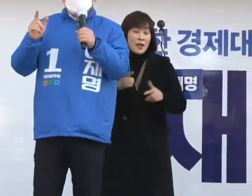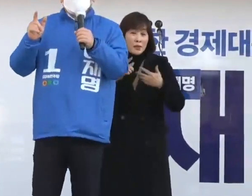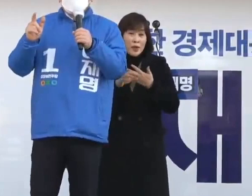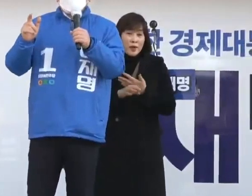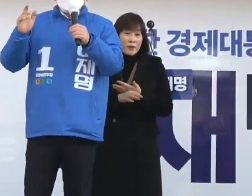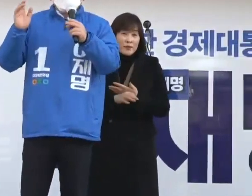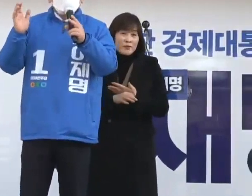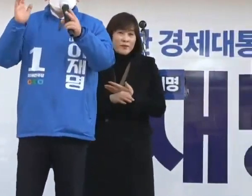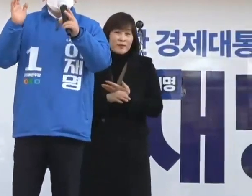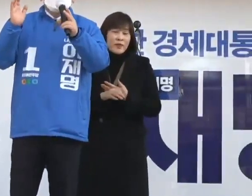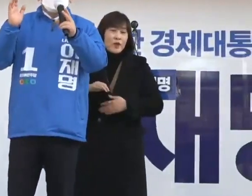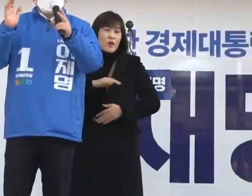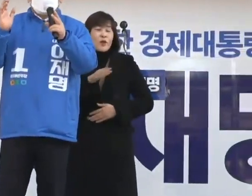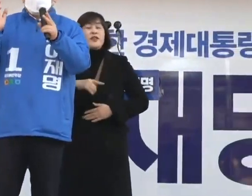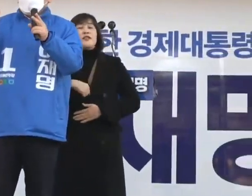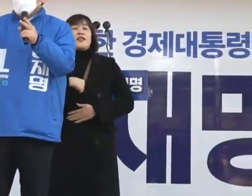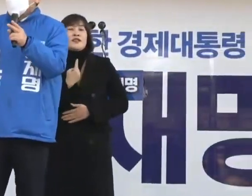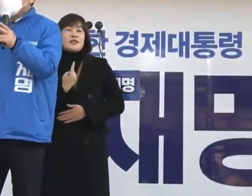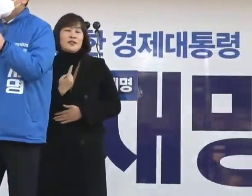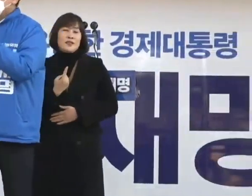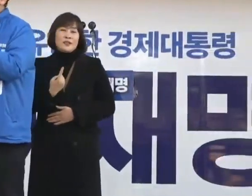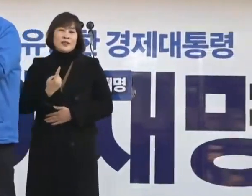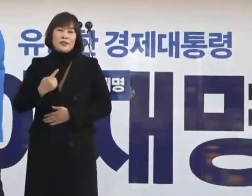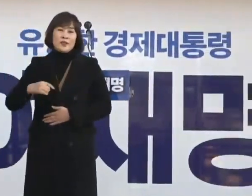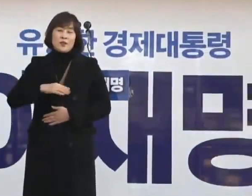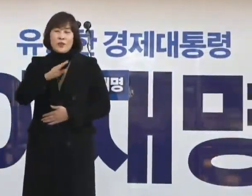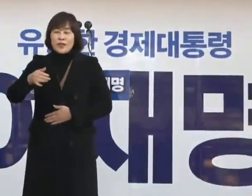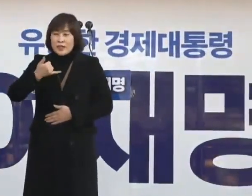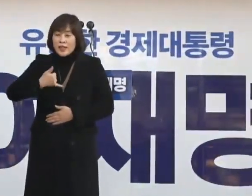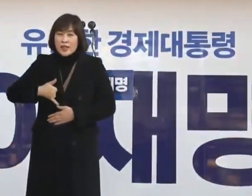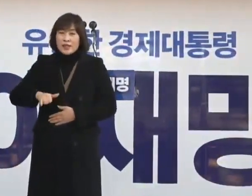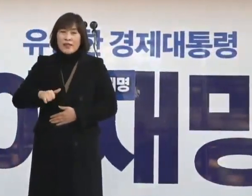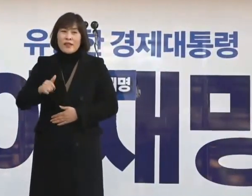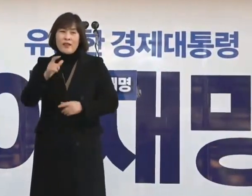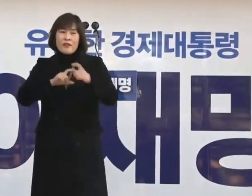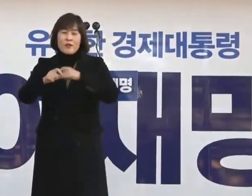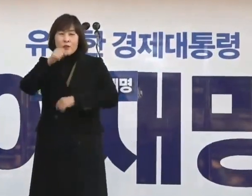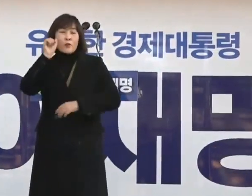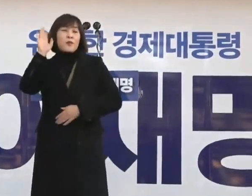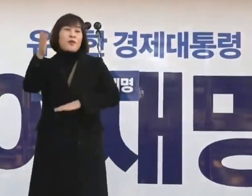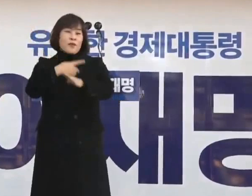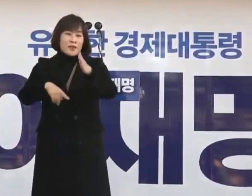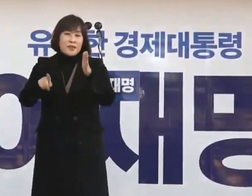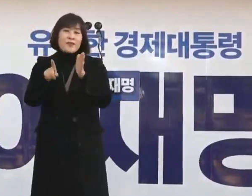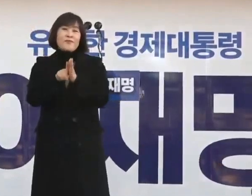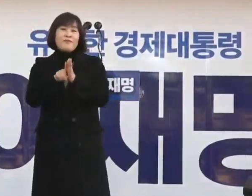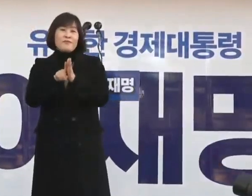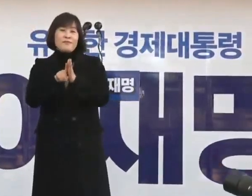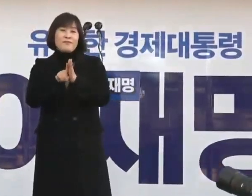아니면 우리 자신과 우리 자녀들의 더 나은 미래를 위해서